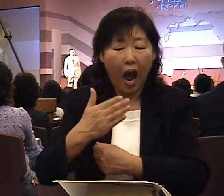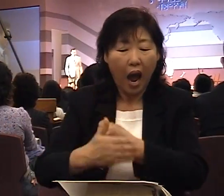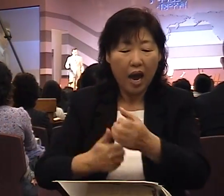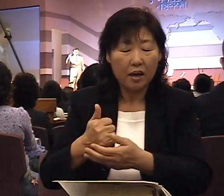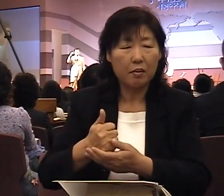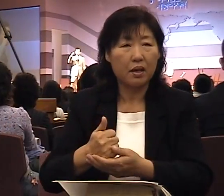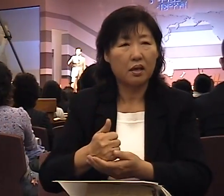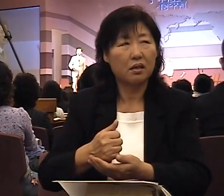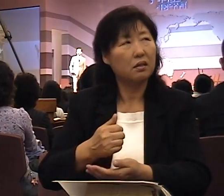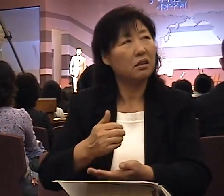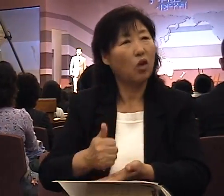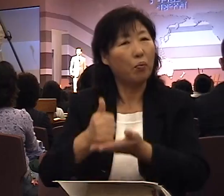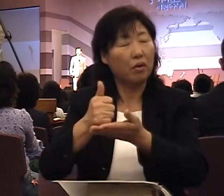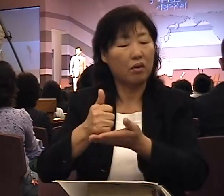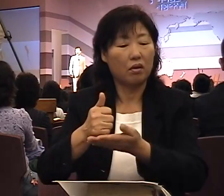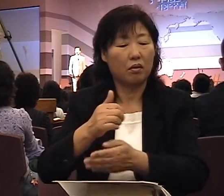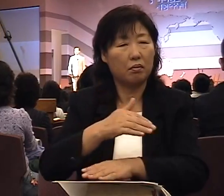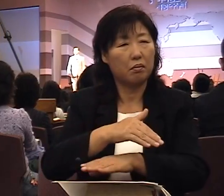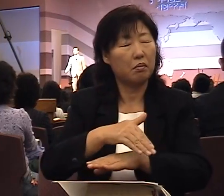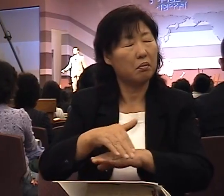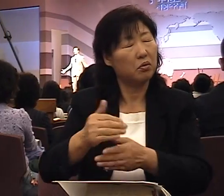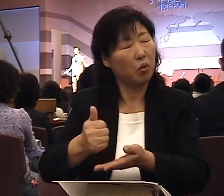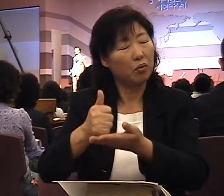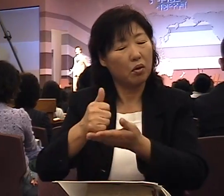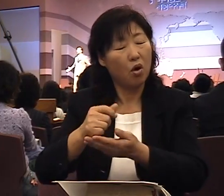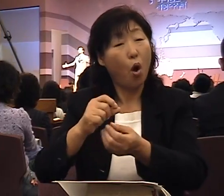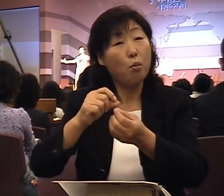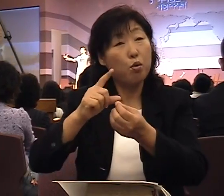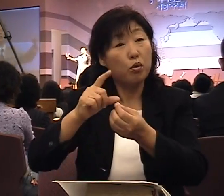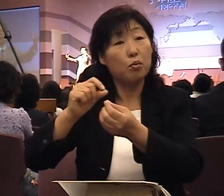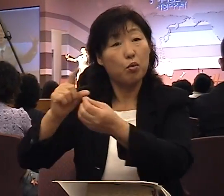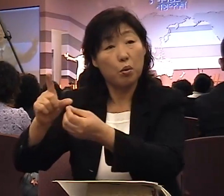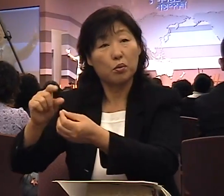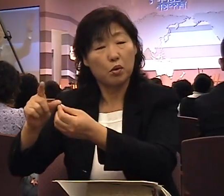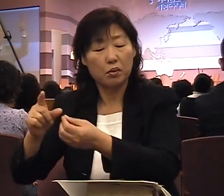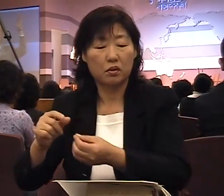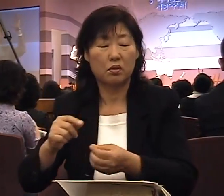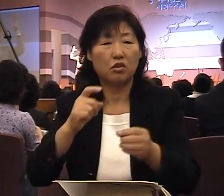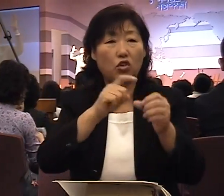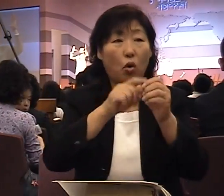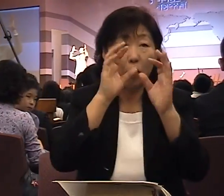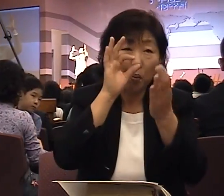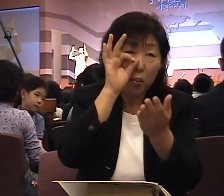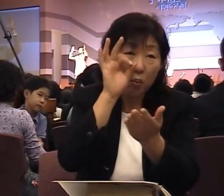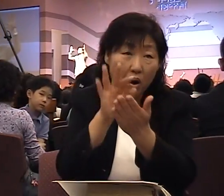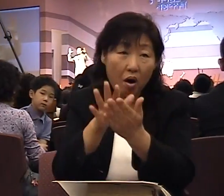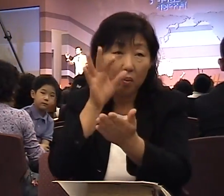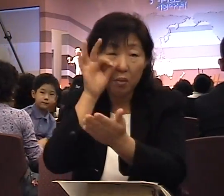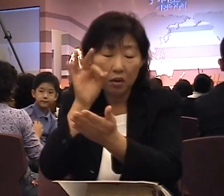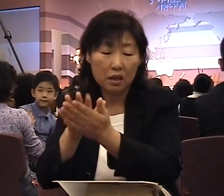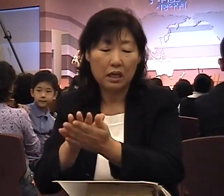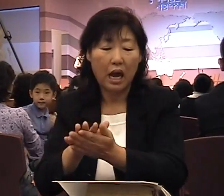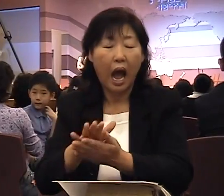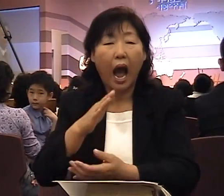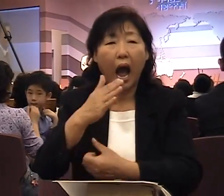하나님의 섭리를 부분적으로 봐요. 하나님 이 모든 것을 통하여 하나님의 선이 이루어질 것을 믿습니다. 맞는 거예요.